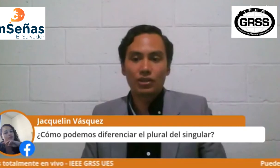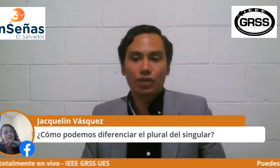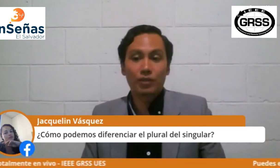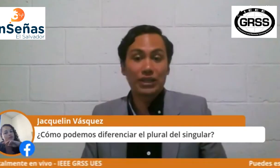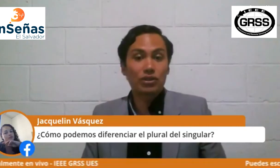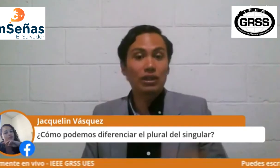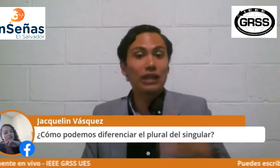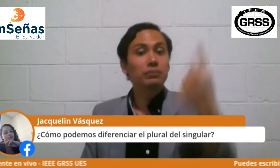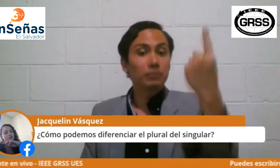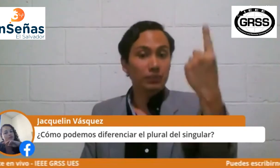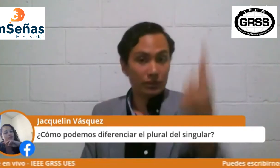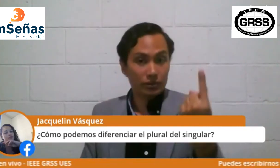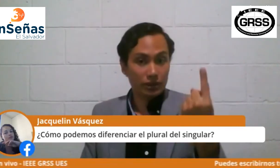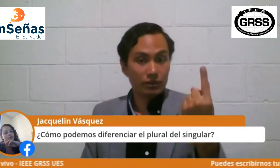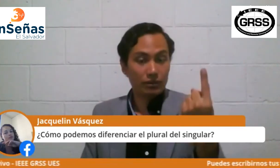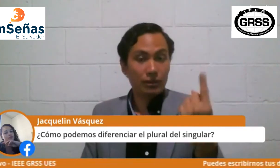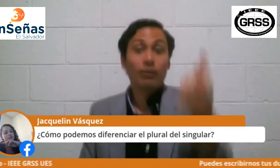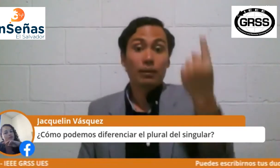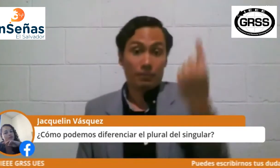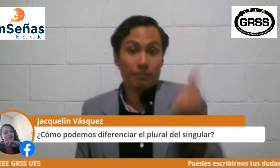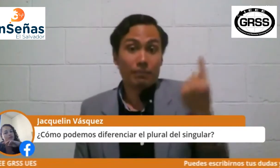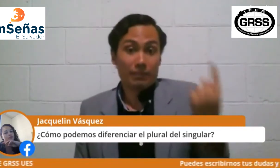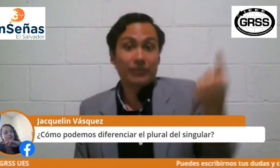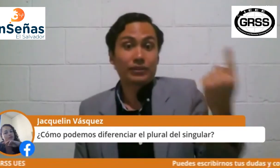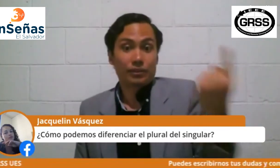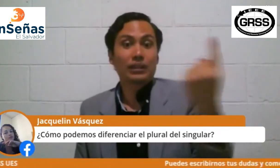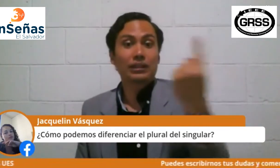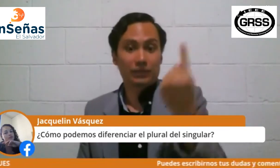Si yo digo persona,